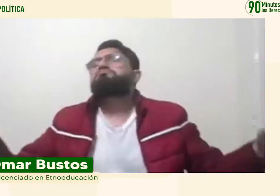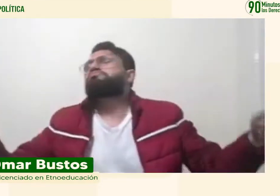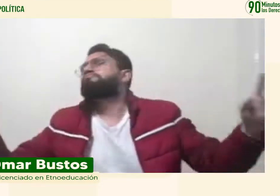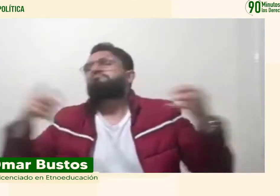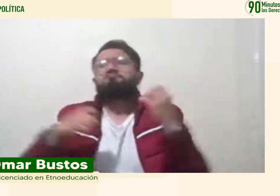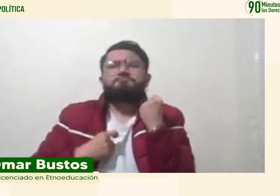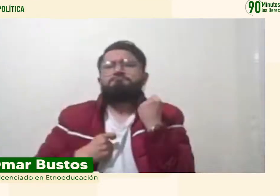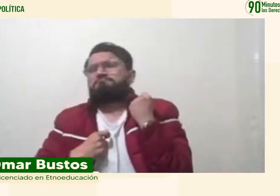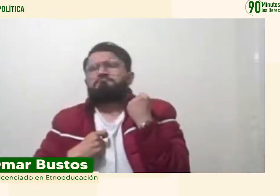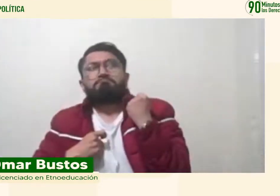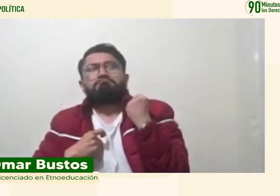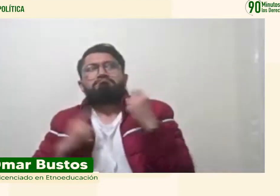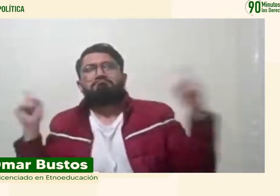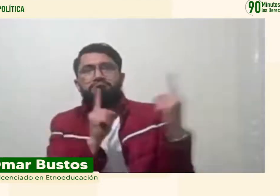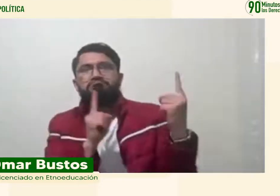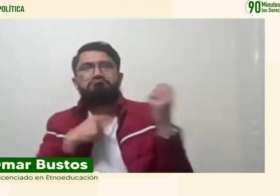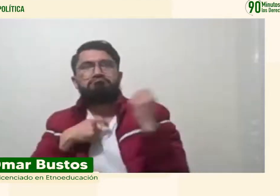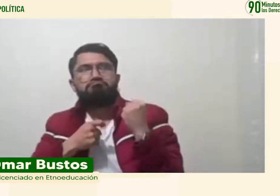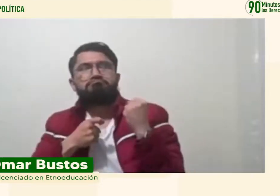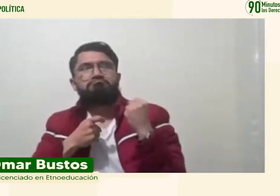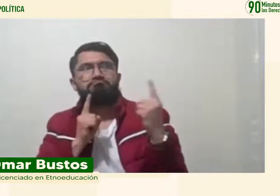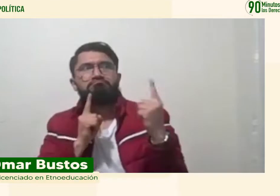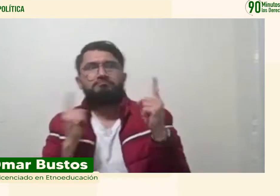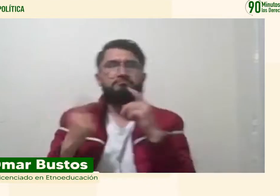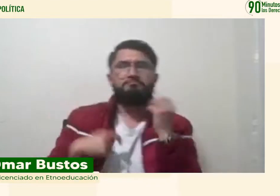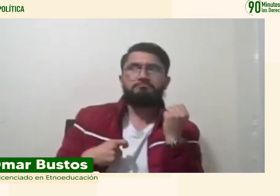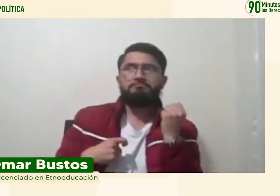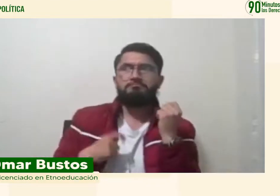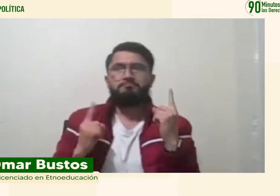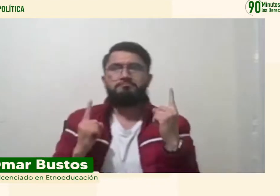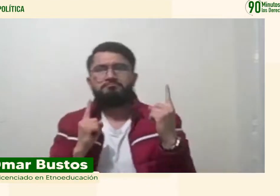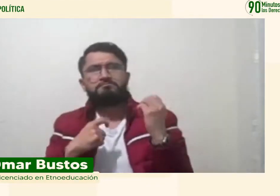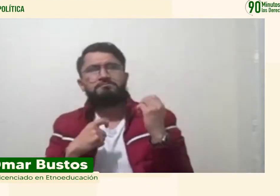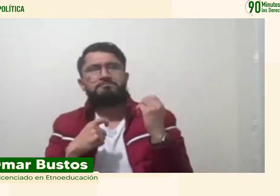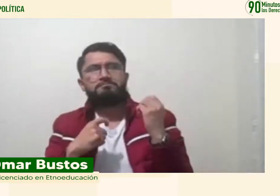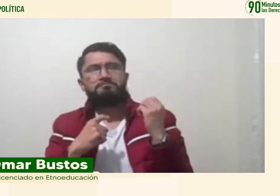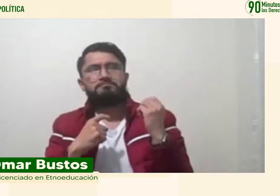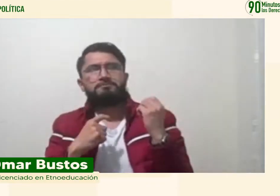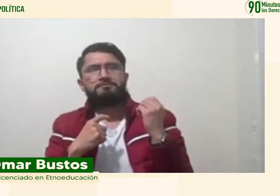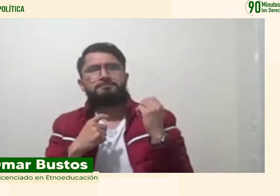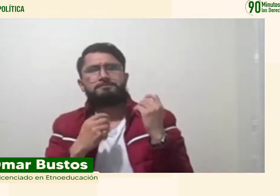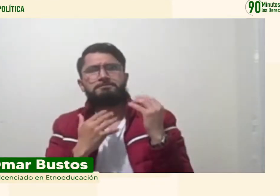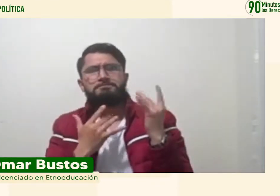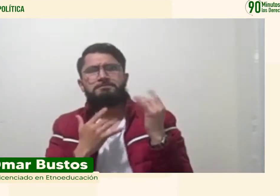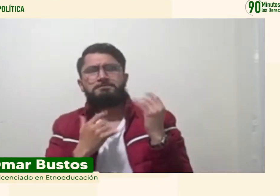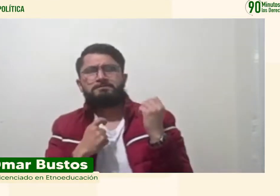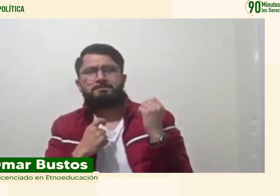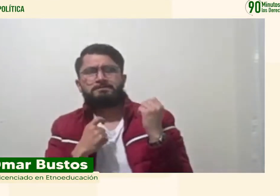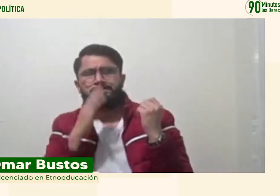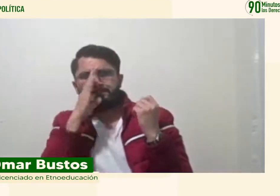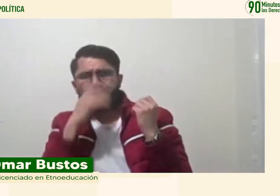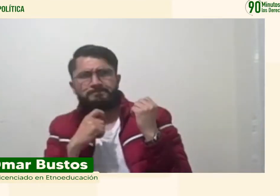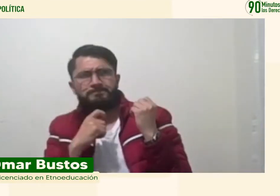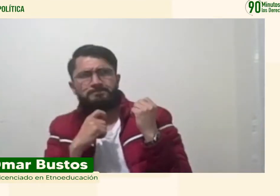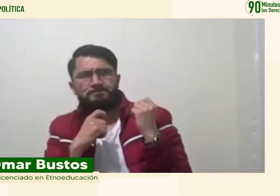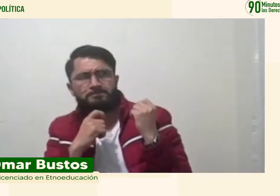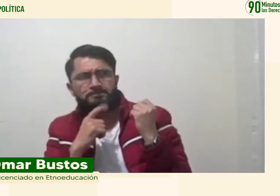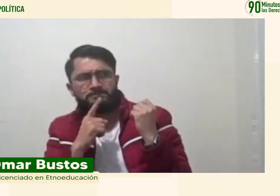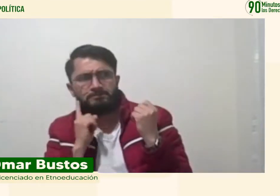nos mandaron casos que ellos se encontraron uno con el otro y